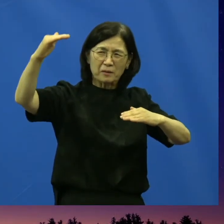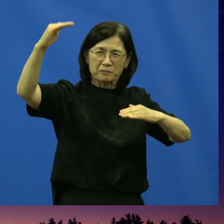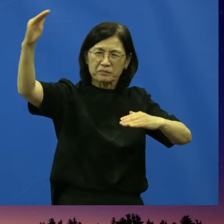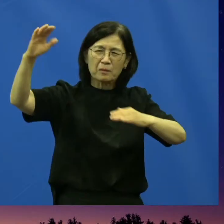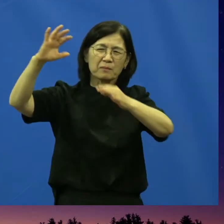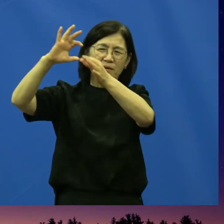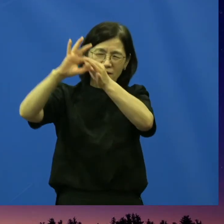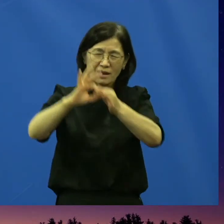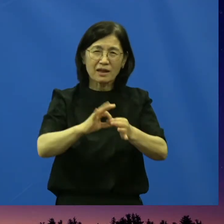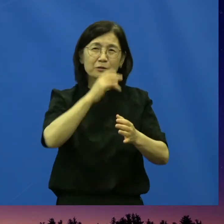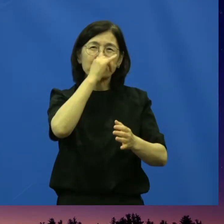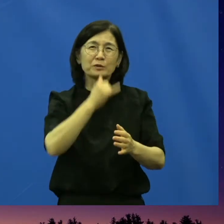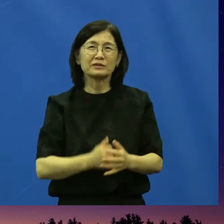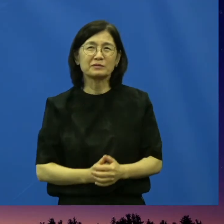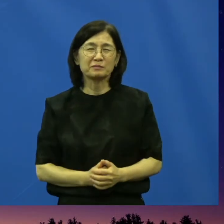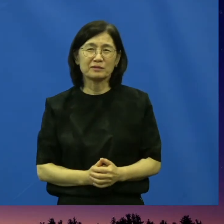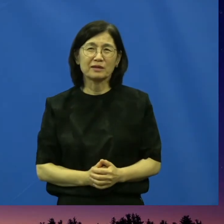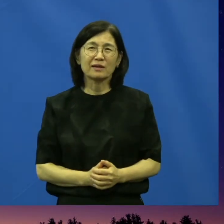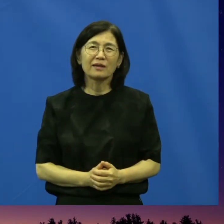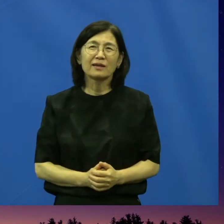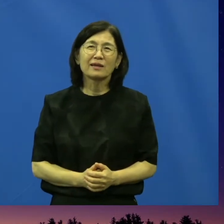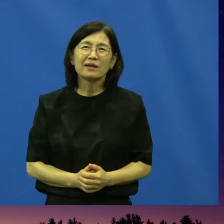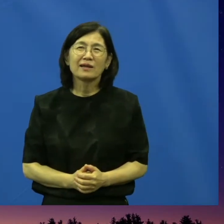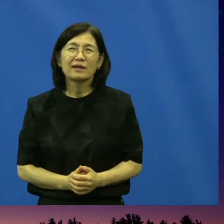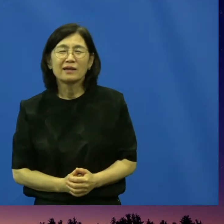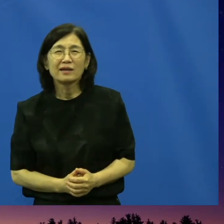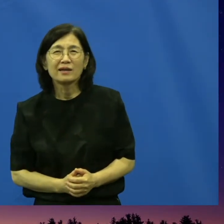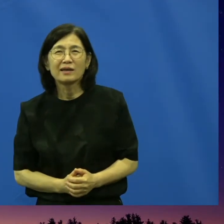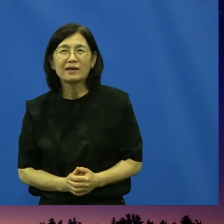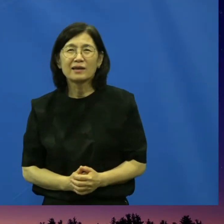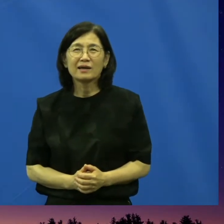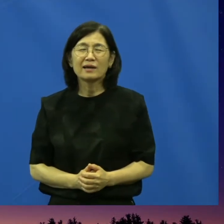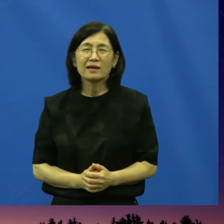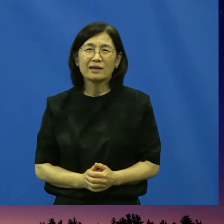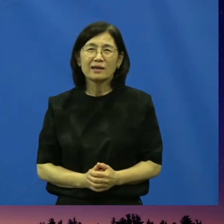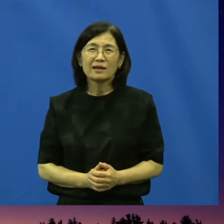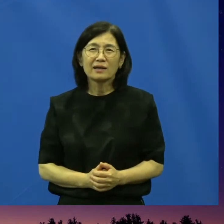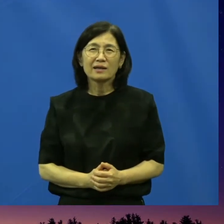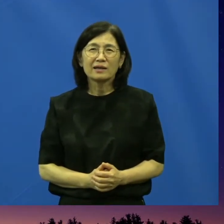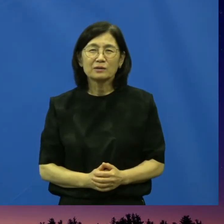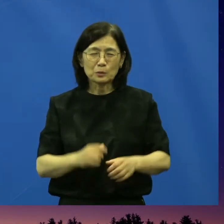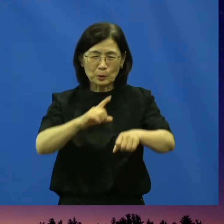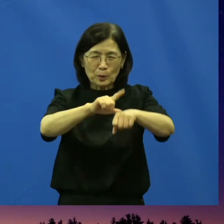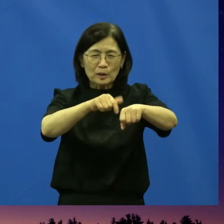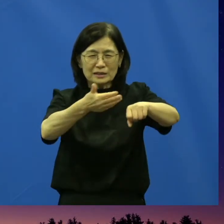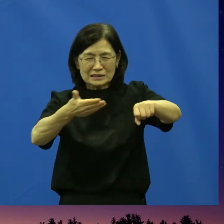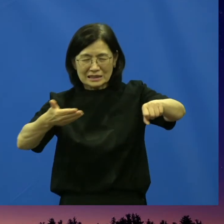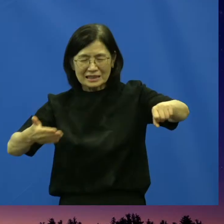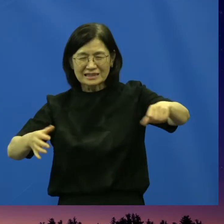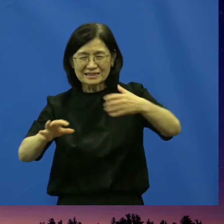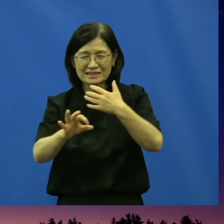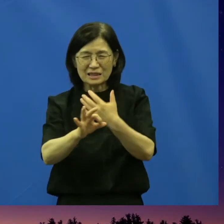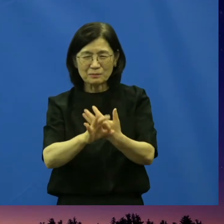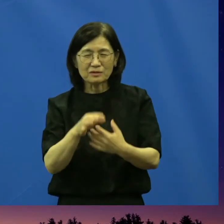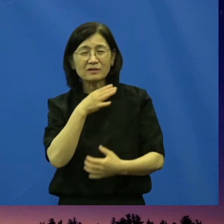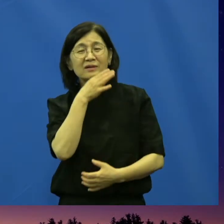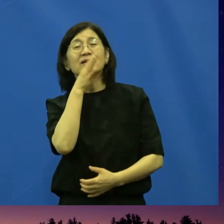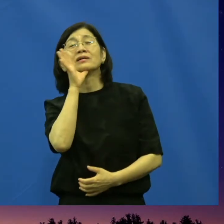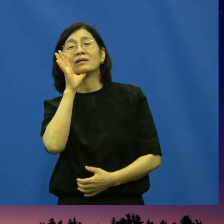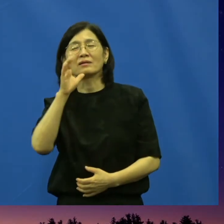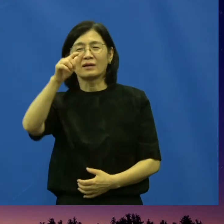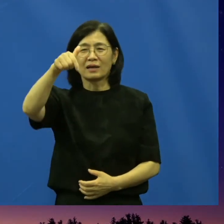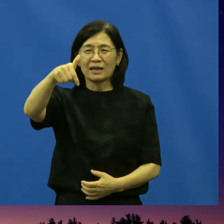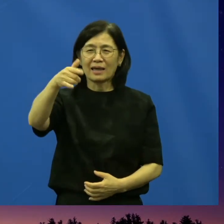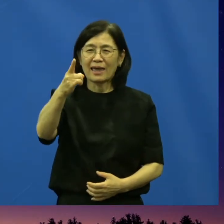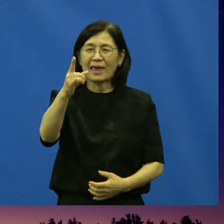자기가 사춘기가 되고요. 또 뭐 조금 지나니까 뭐 갱년기가 오고요. 뭐 삶이